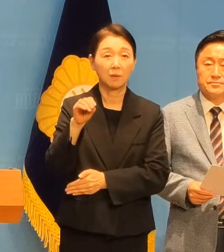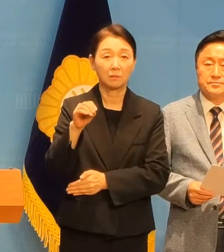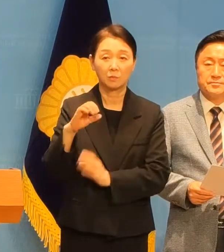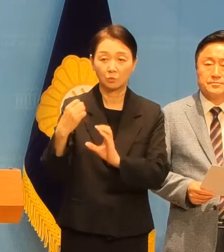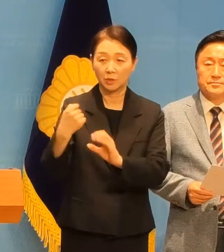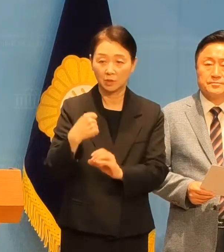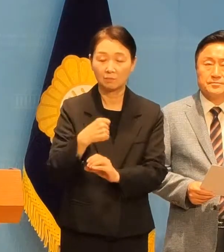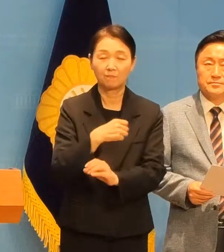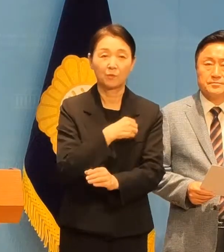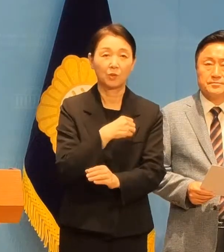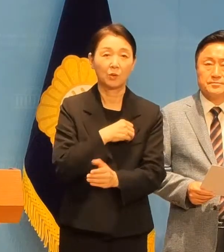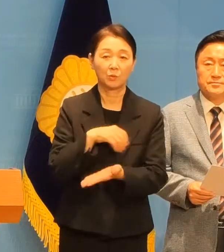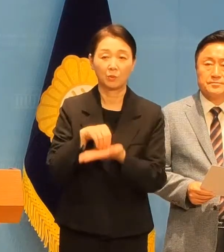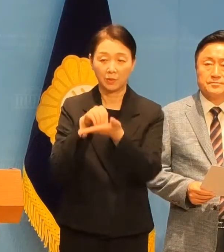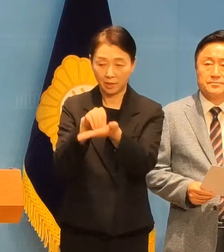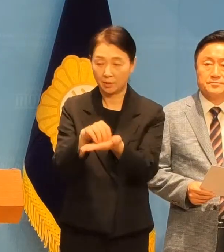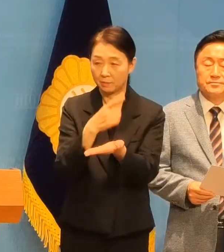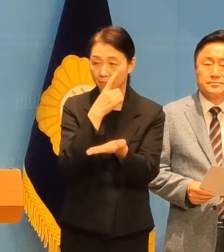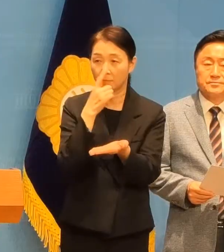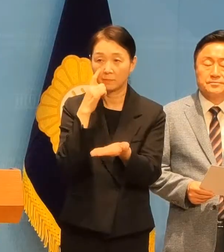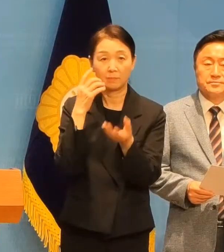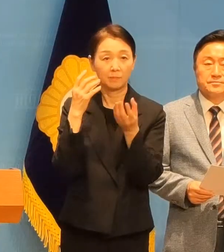가입된 것이 확인이 되었습니다.